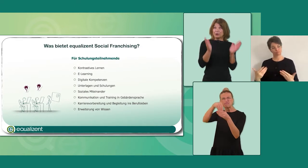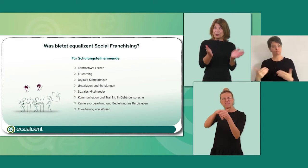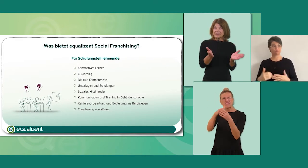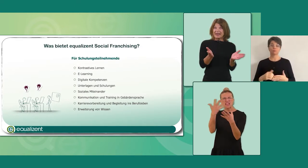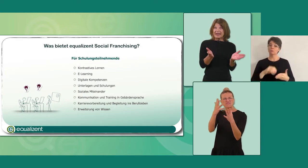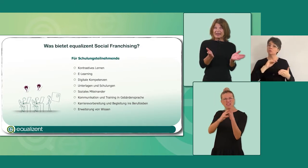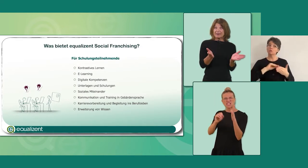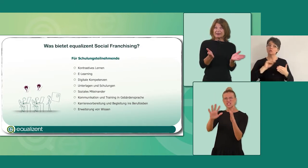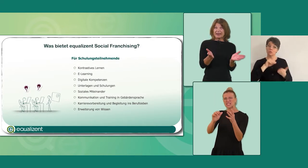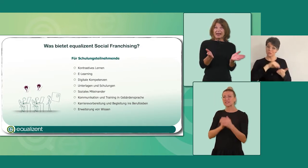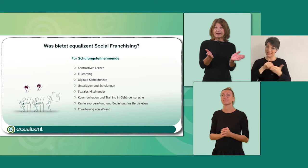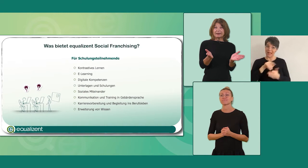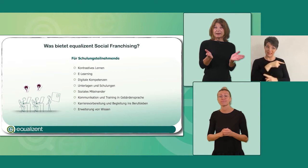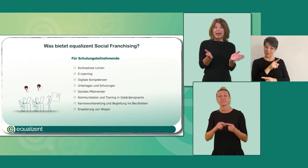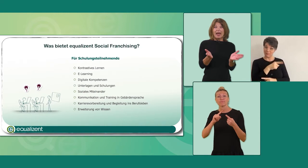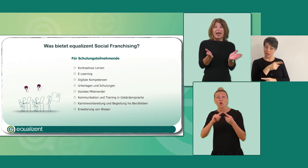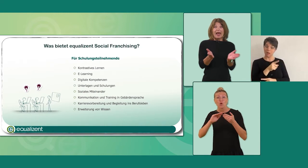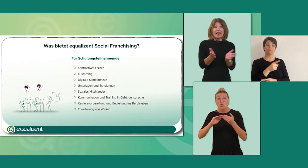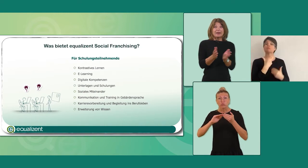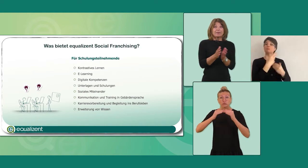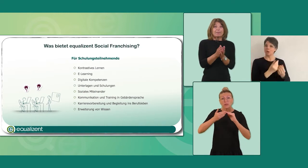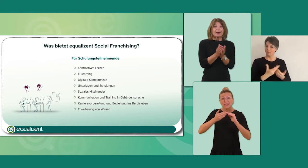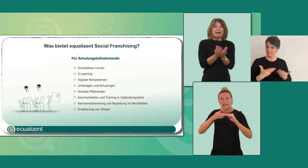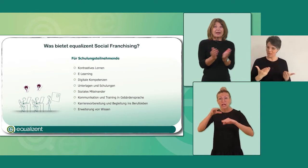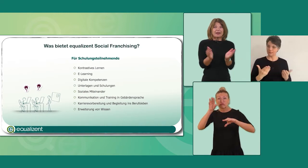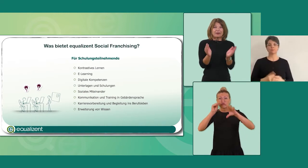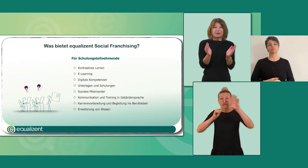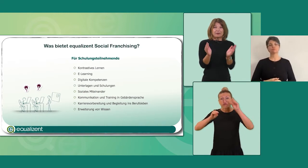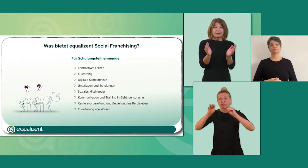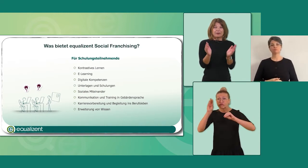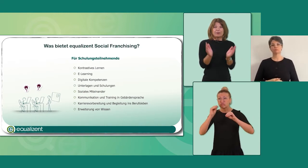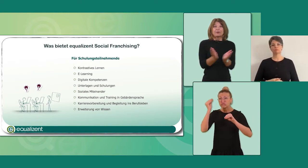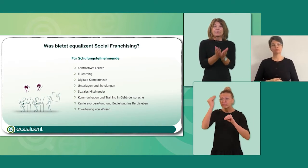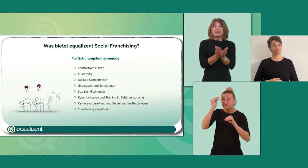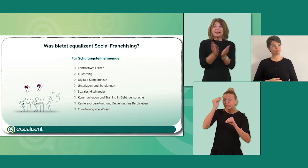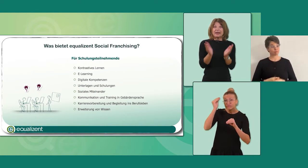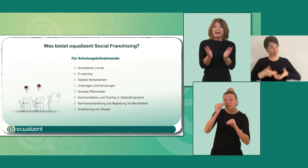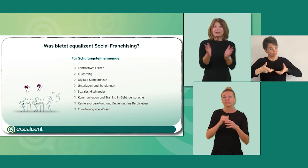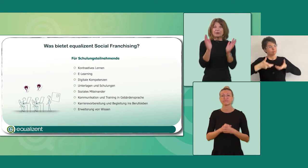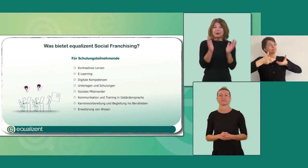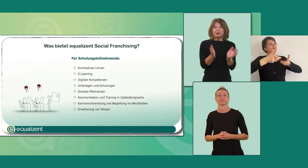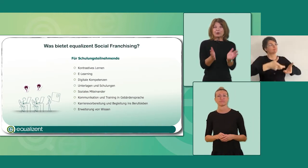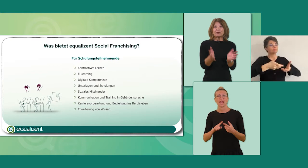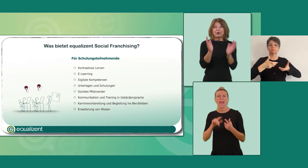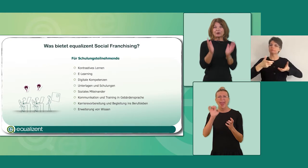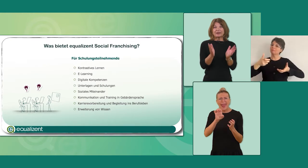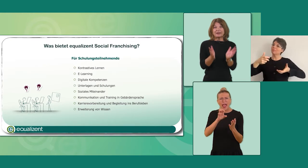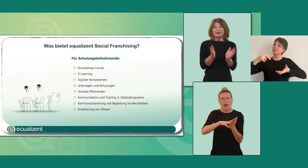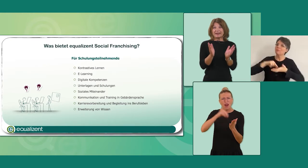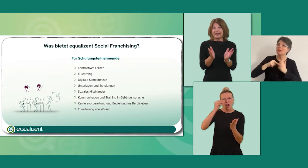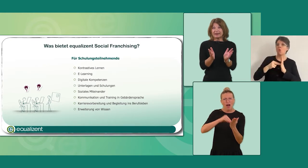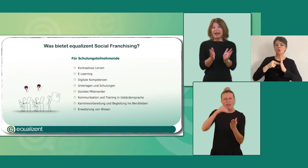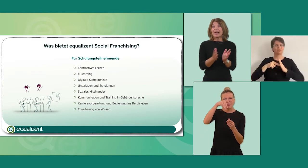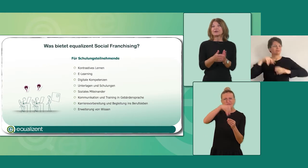die Schulungsteilnehmenden erhalten ein Paket mit Inhalten für Methoden für